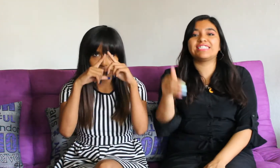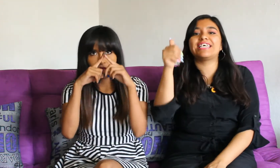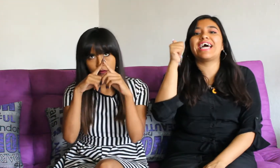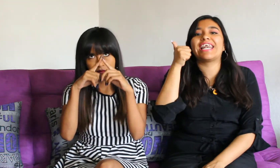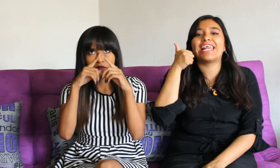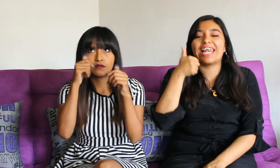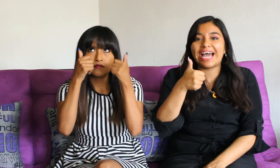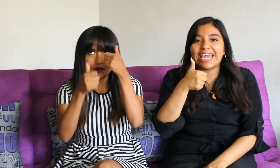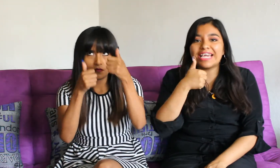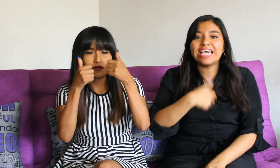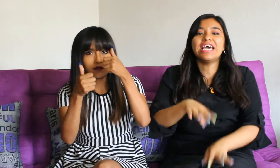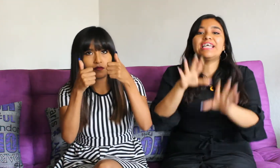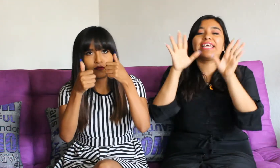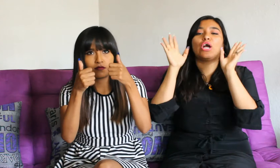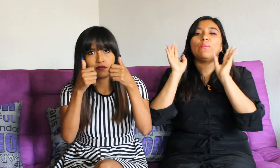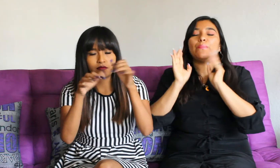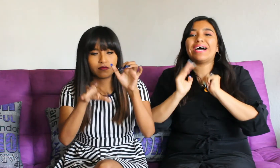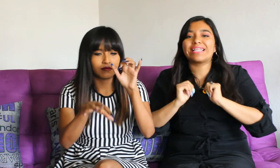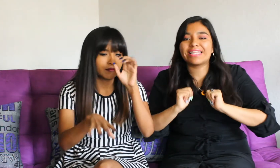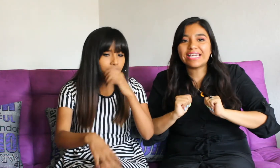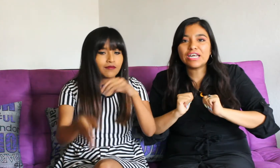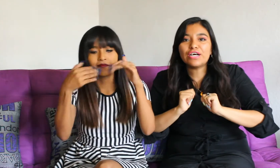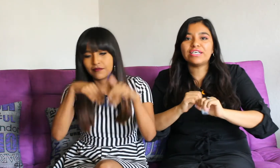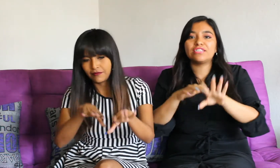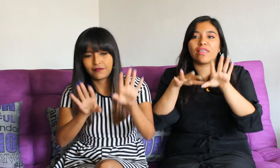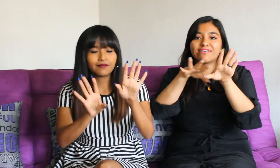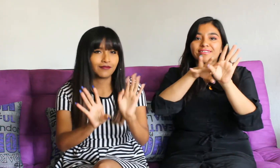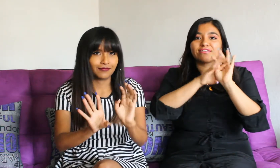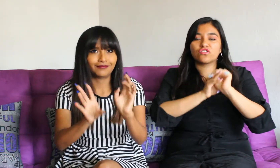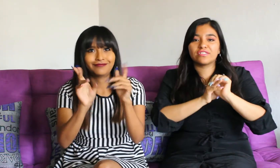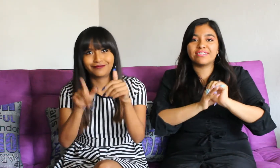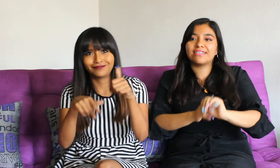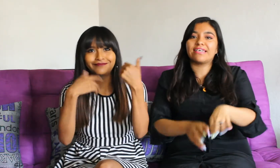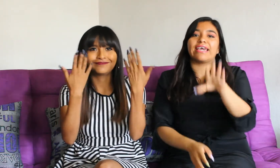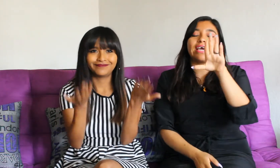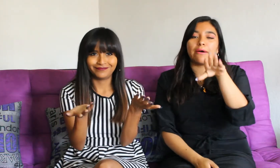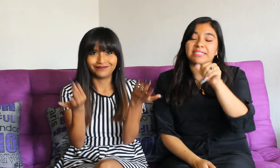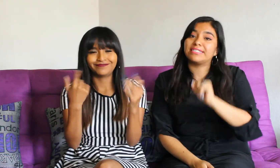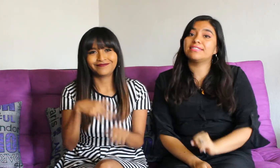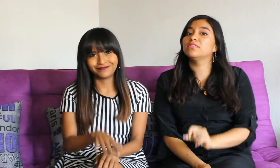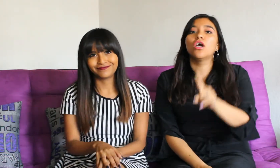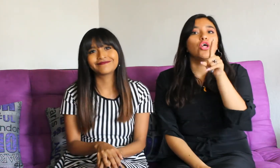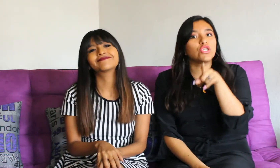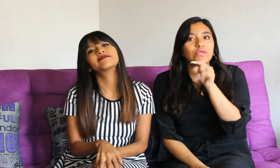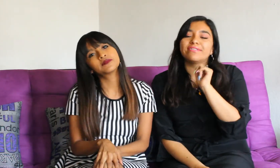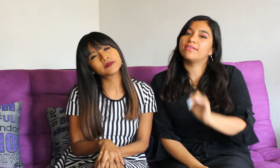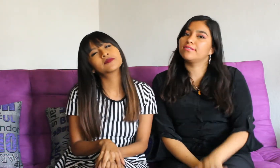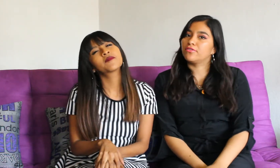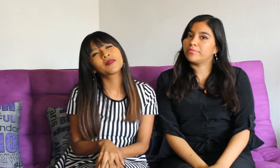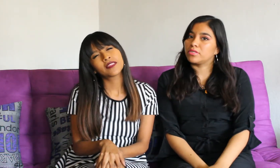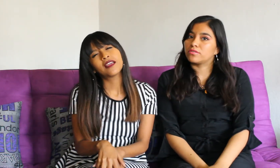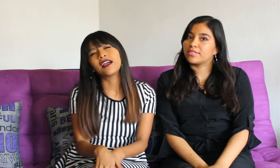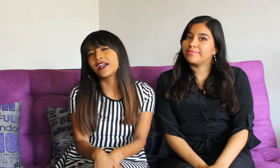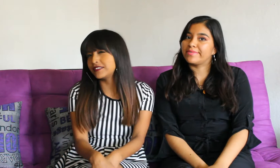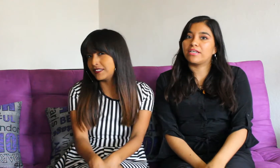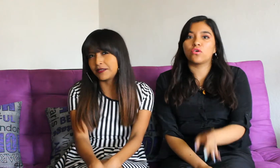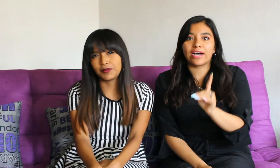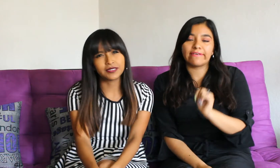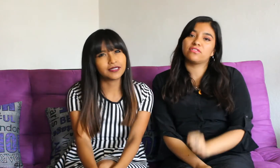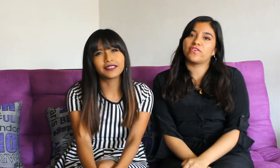de darle like, de compartirlo y todas esas cositas que a veces hacen. No lo están haciendo, amigos, ¿eh? Ah, enojada estoy,